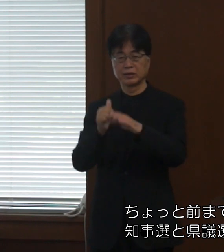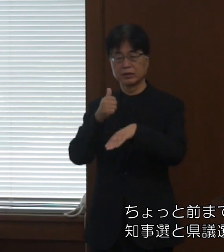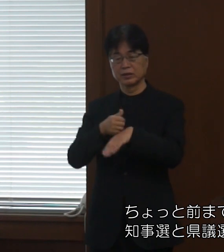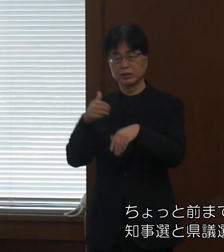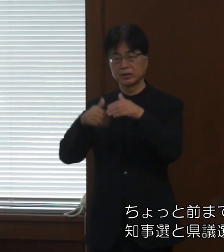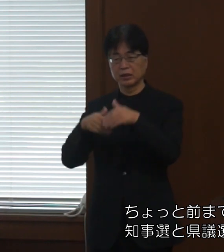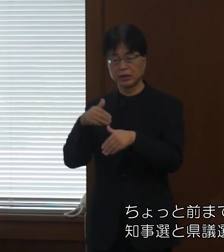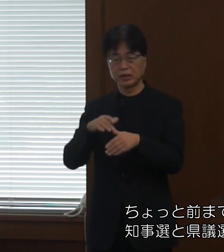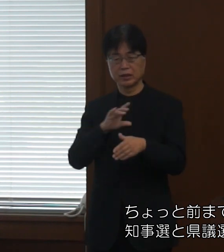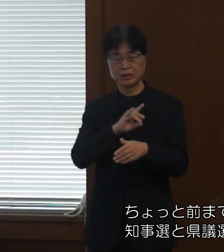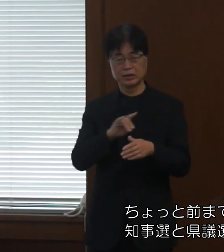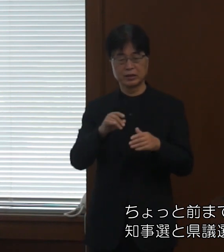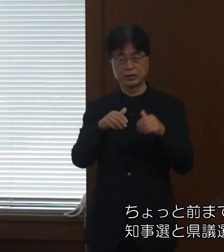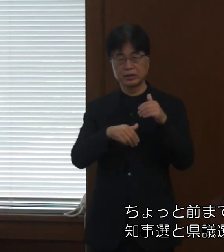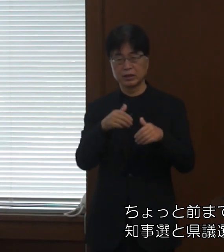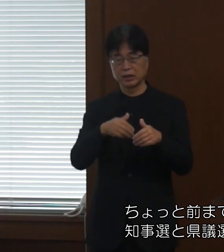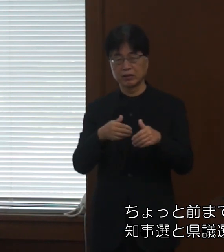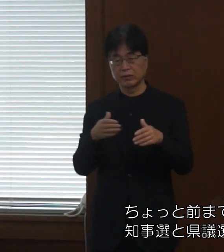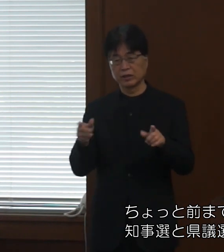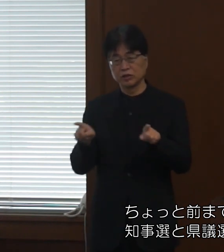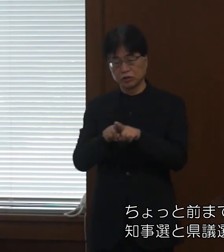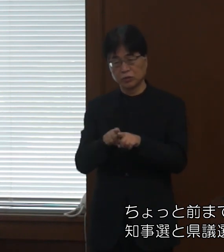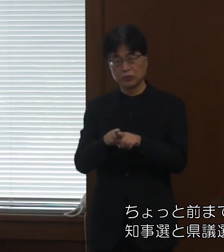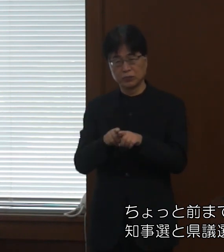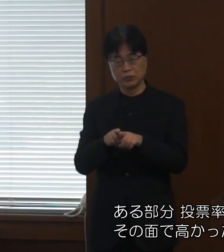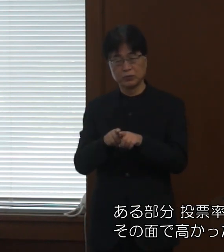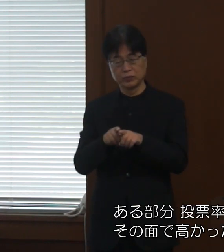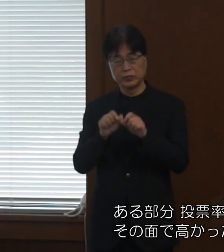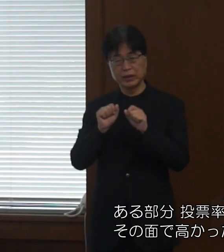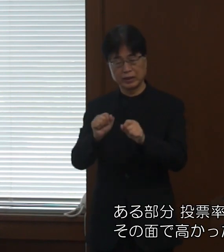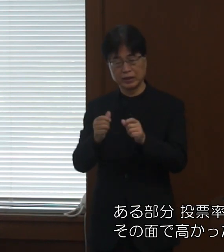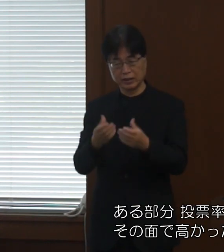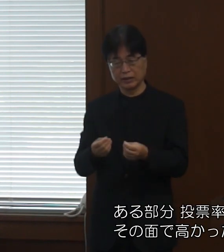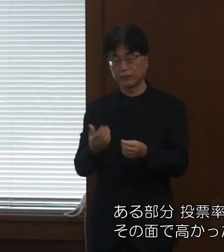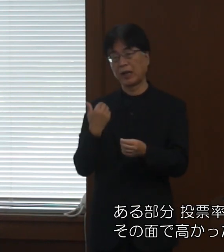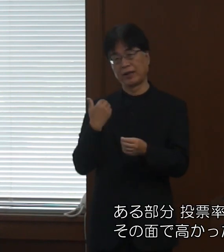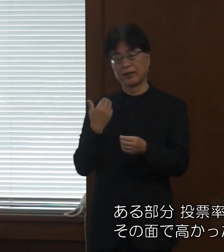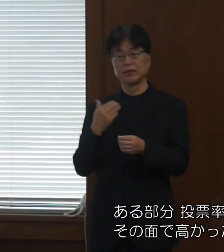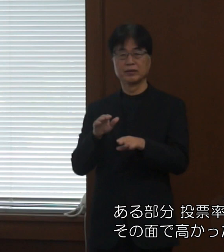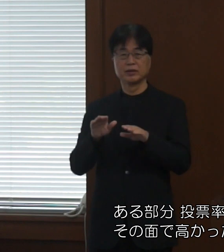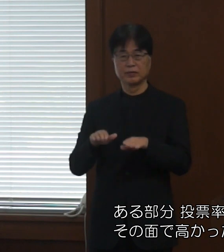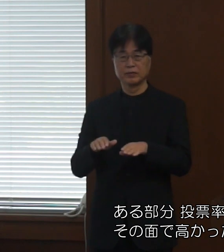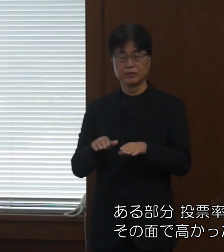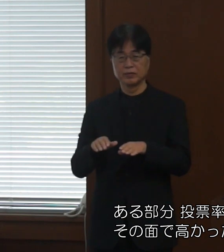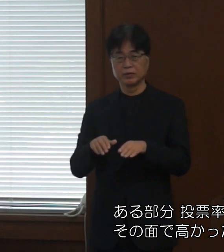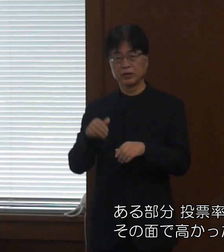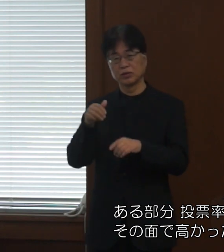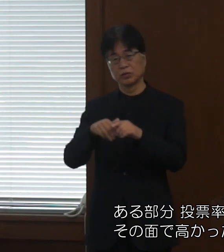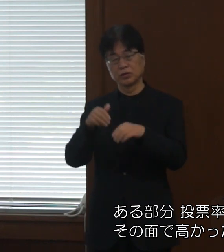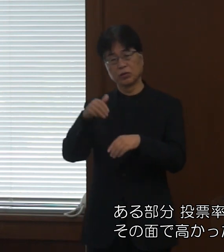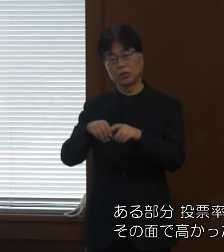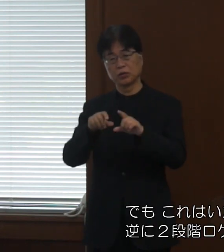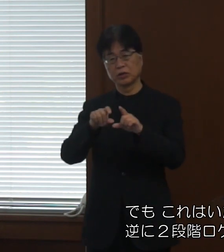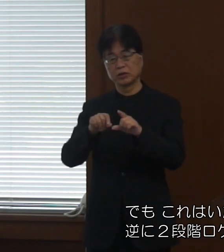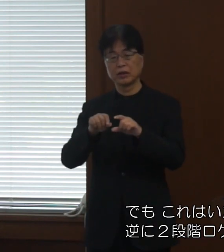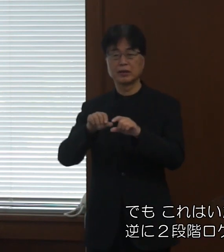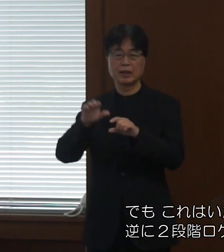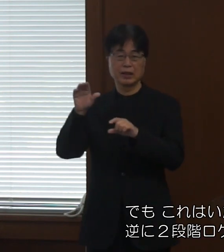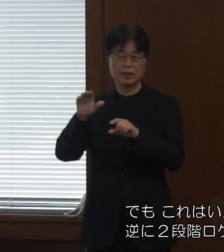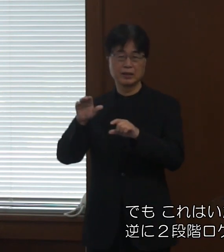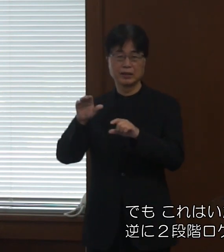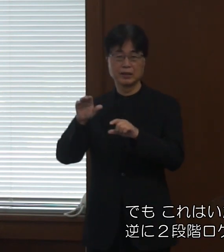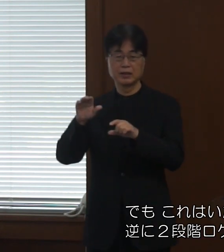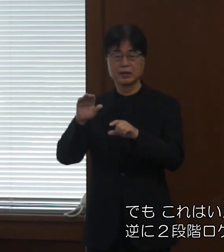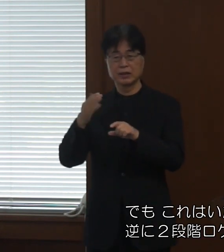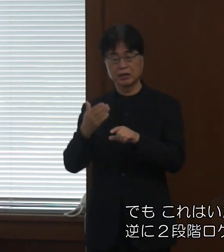県議選が統一されていたのである投票率もその目で高かった面もあると思いますこれは